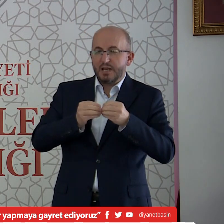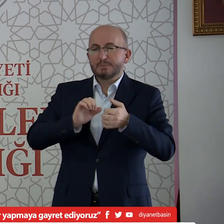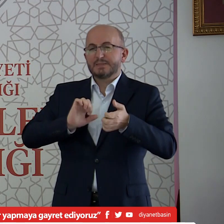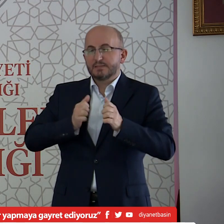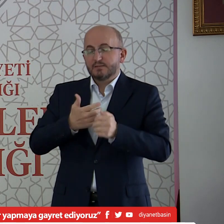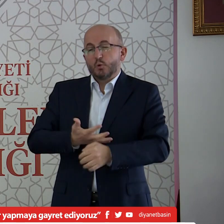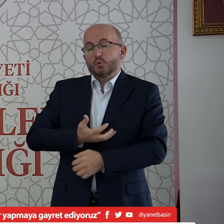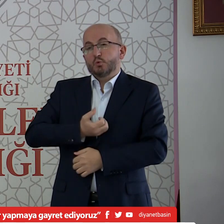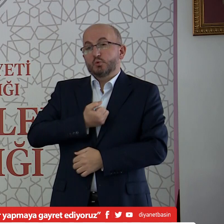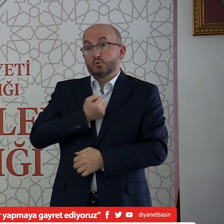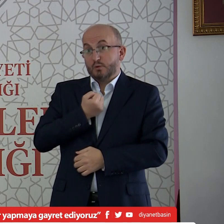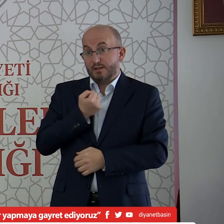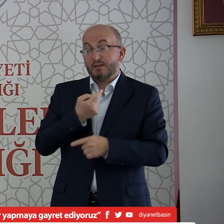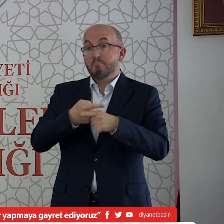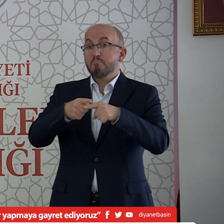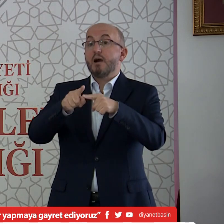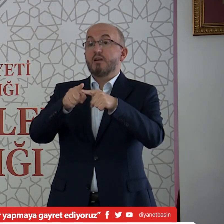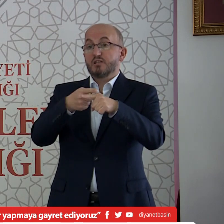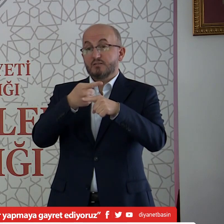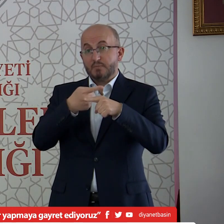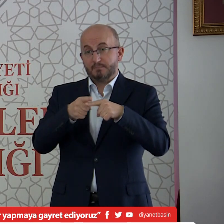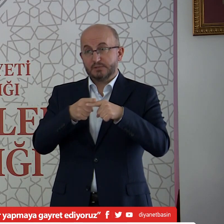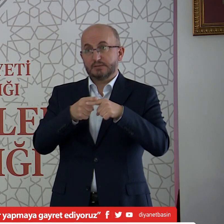sıkıntılarımızı, üzüntülerimizi de paylaşmamız